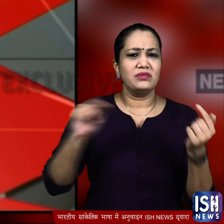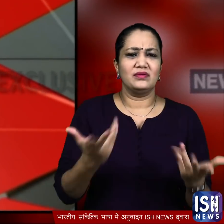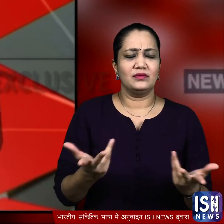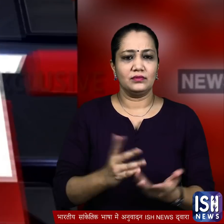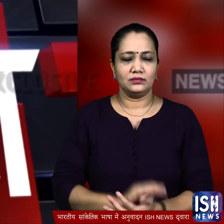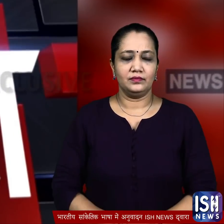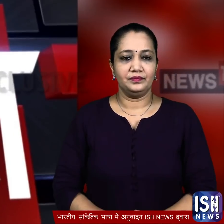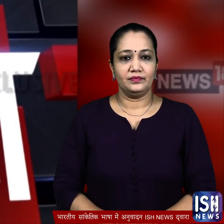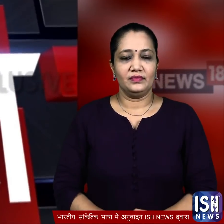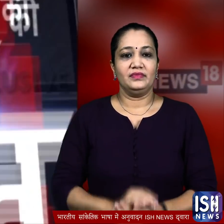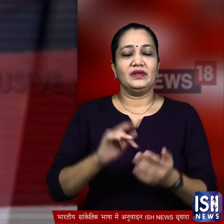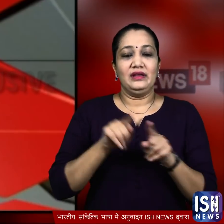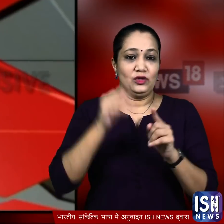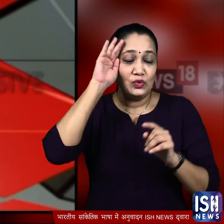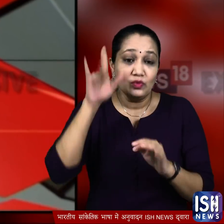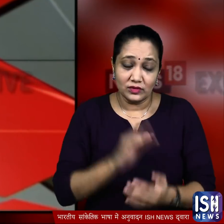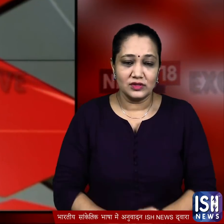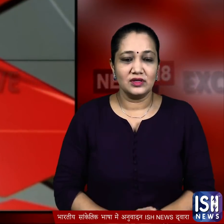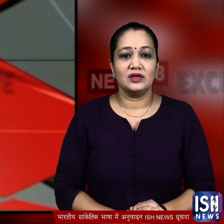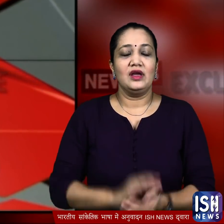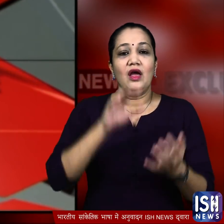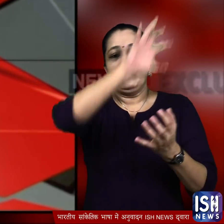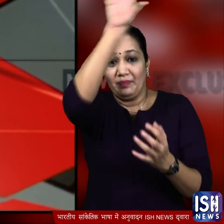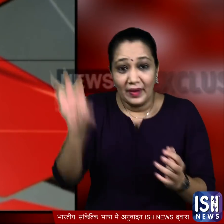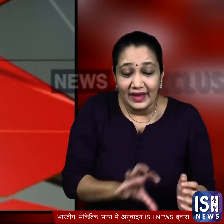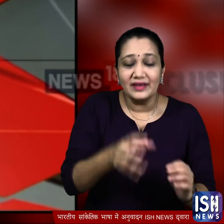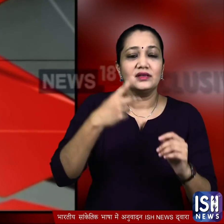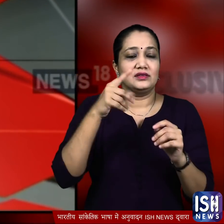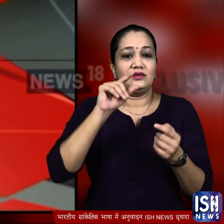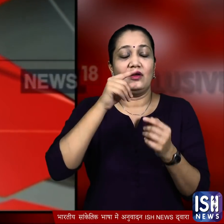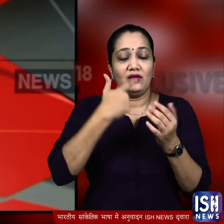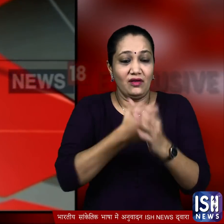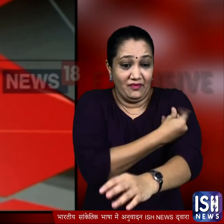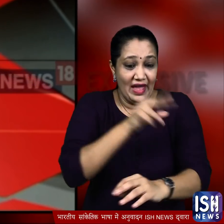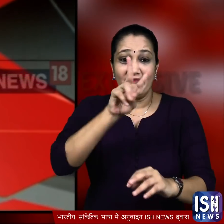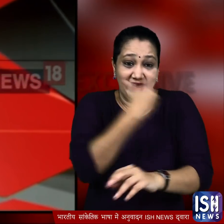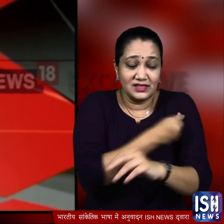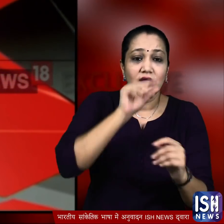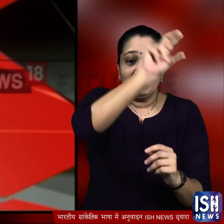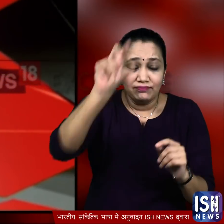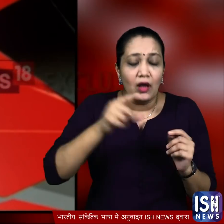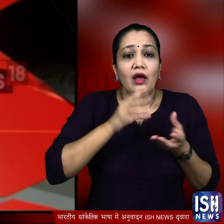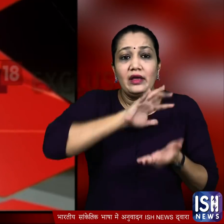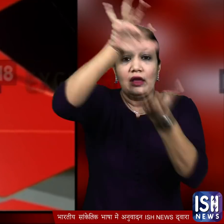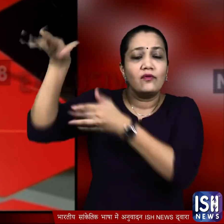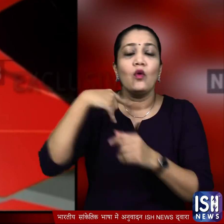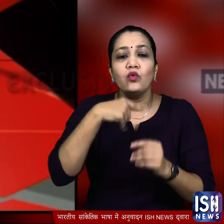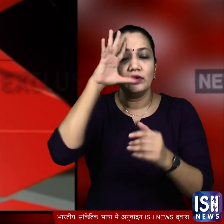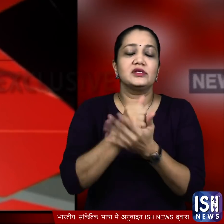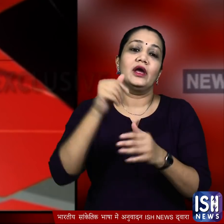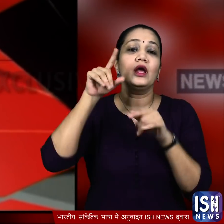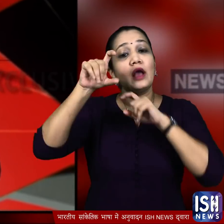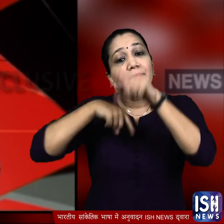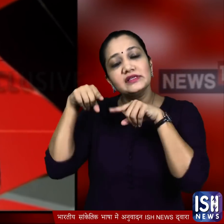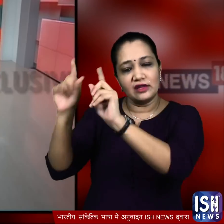भी नहीं छूट रही है। खबर है कि राज्यों को दी जाने वाली कोरोना वैक्सीन की कीमत इससे बनाने वाली कंपनियां तय करेंगी। न्यूज़ 18